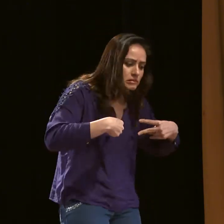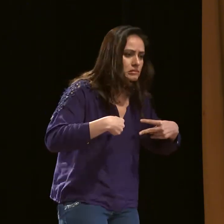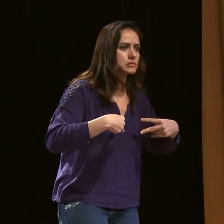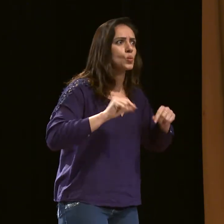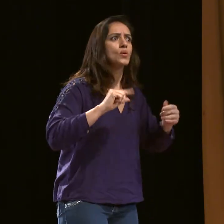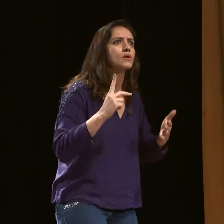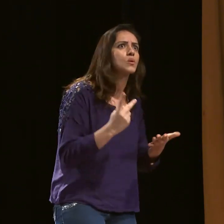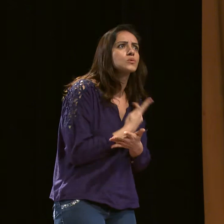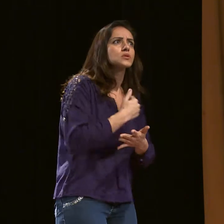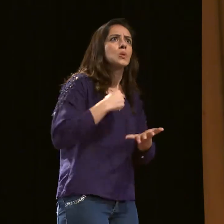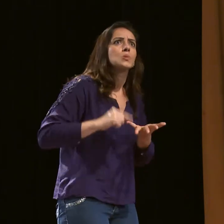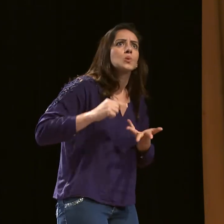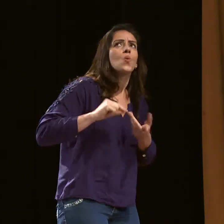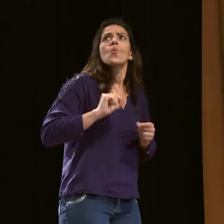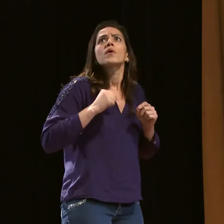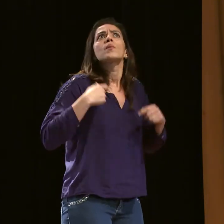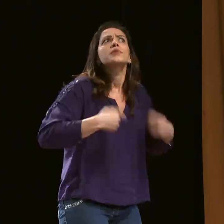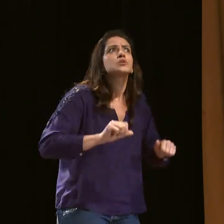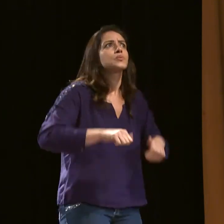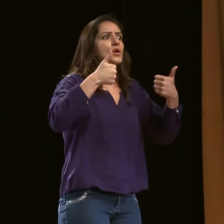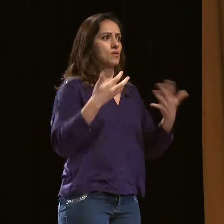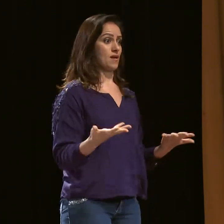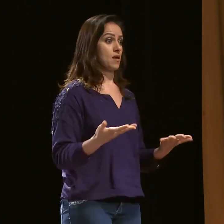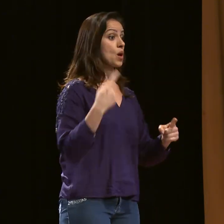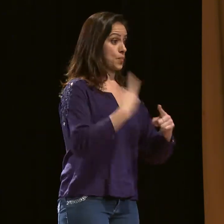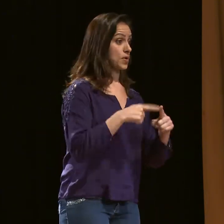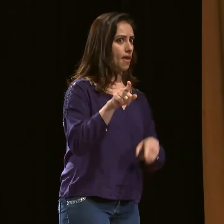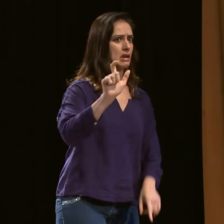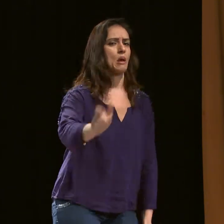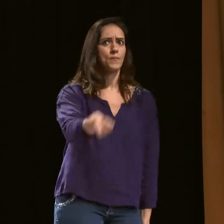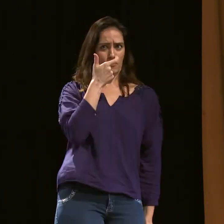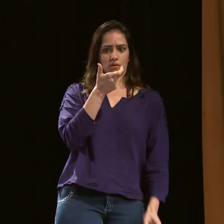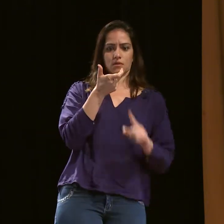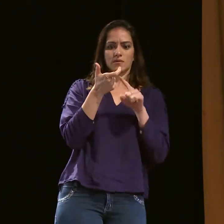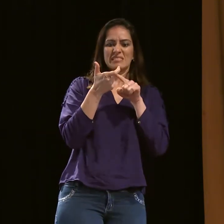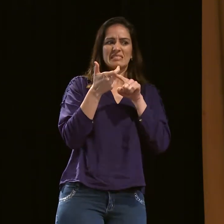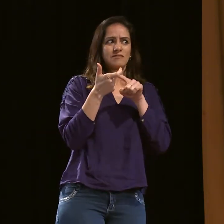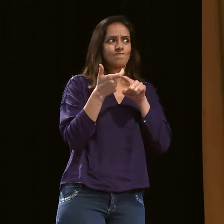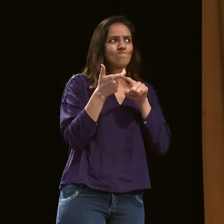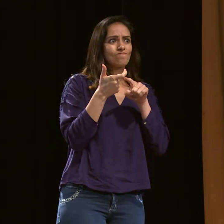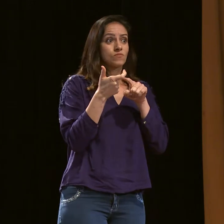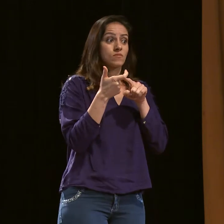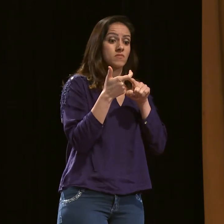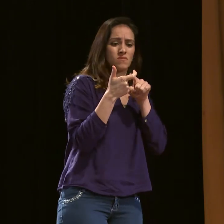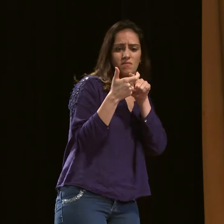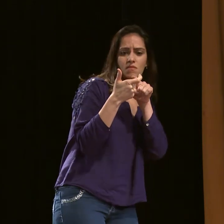a me avaliar realmente. Falei, o que aconteceu? Será que está precisando o quê para melhorar? Porque, da forma com que ela me falou, essa palavra que ela me